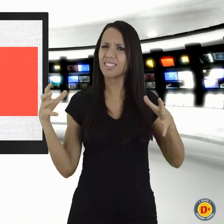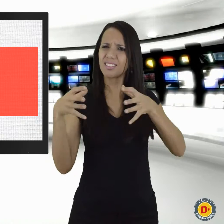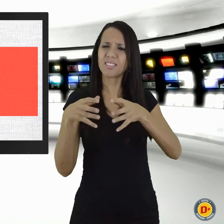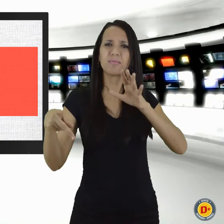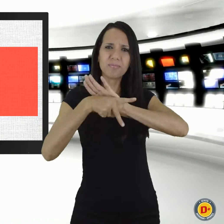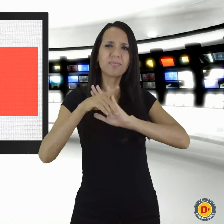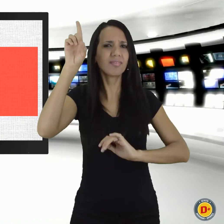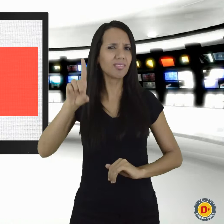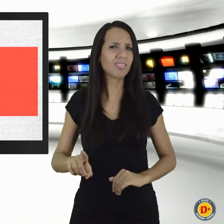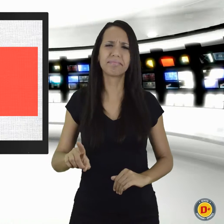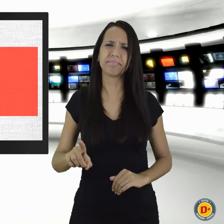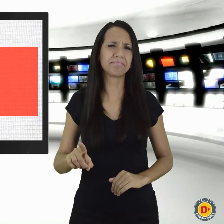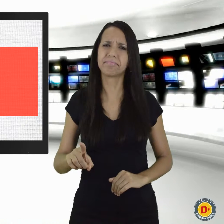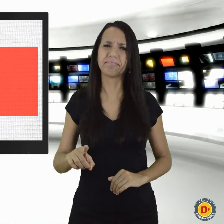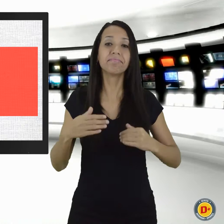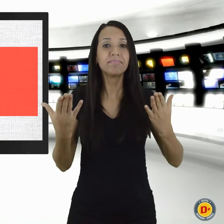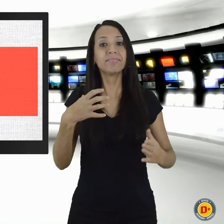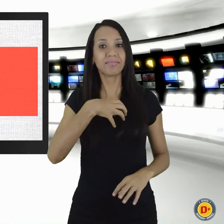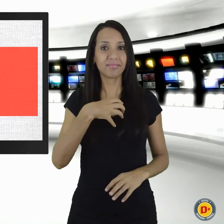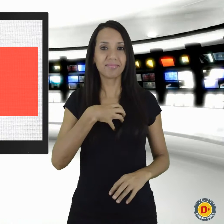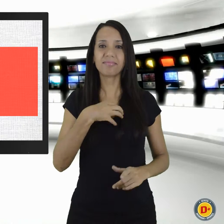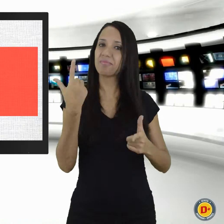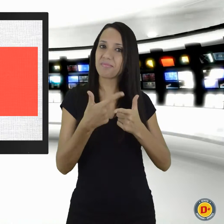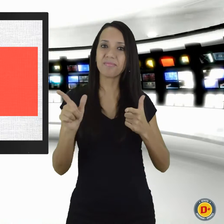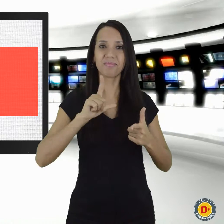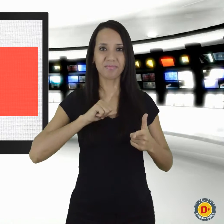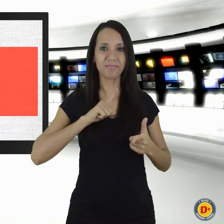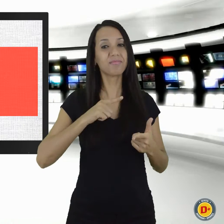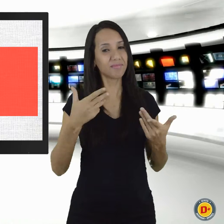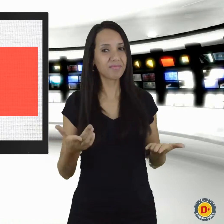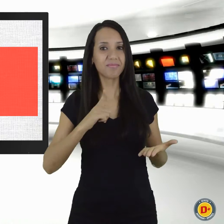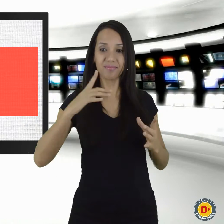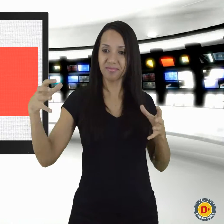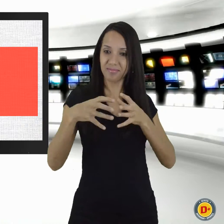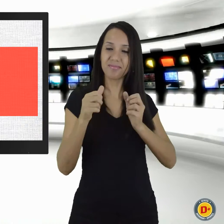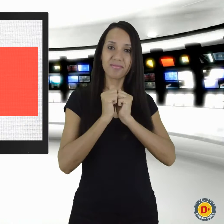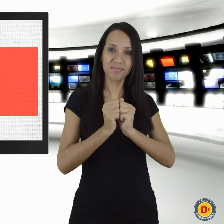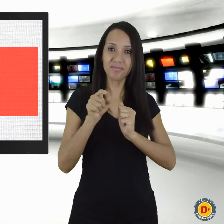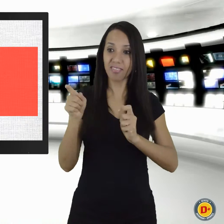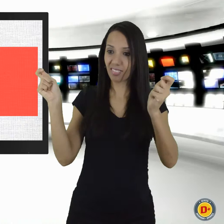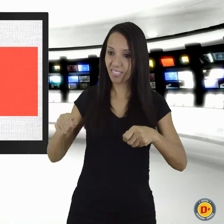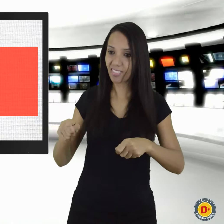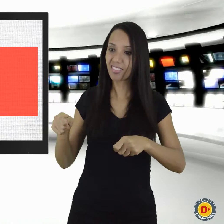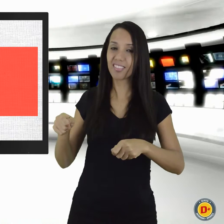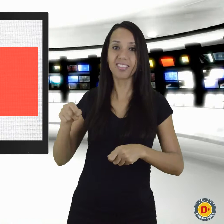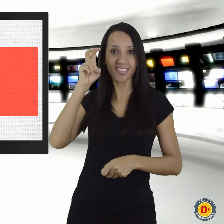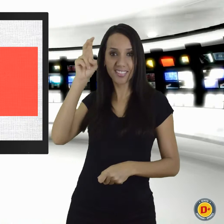deficiência. No entanto, não tem problema nenhum se for o caso. Se o músico tiver competência e for bom nos aspectos artísticos